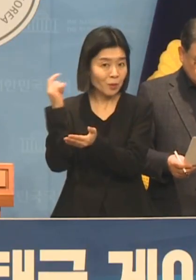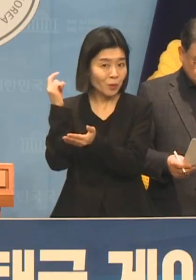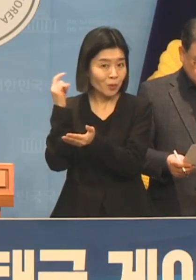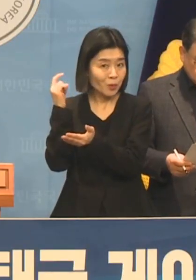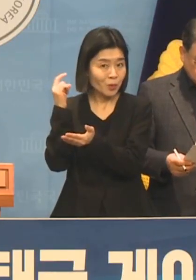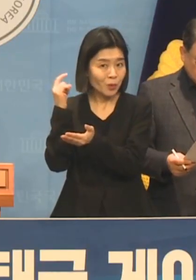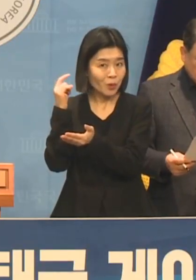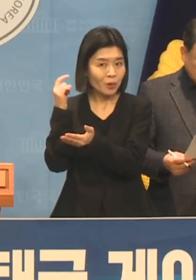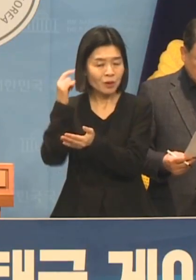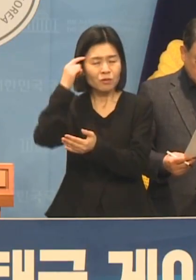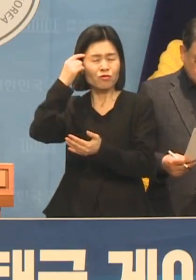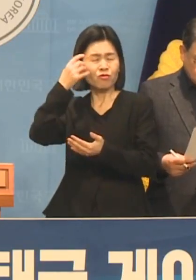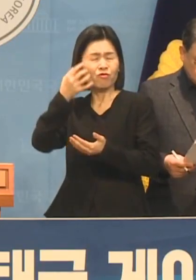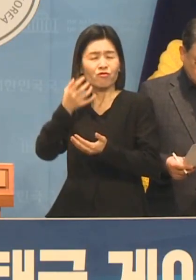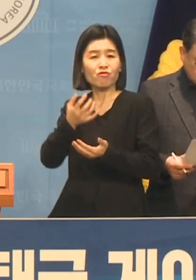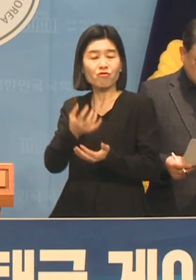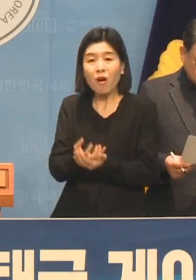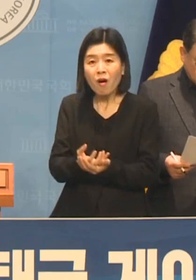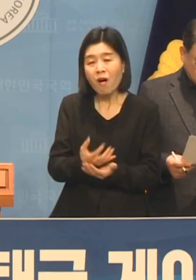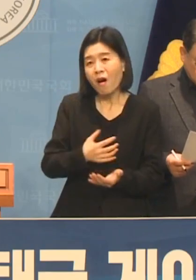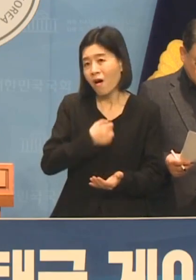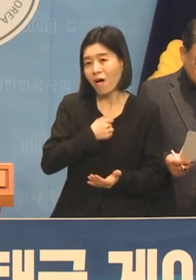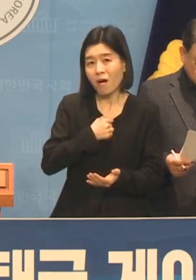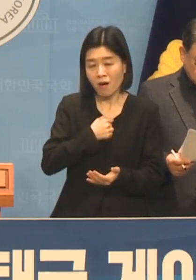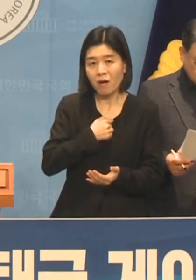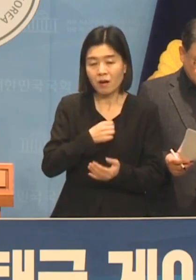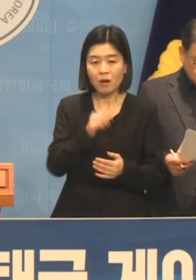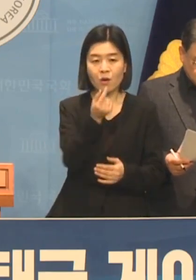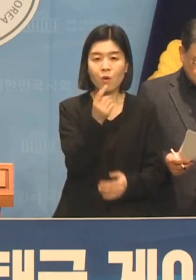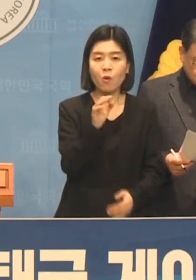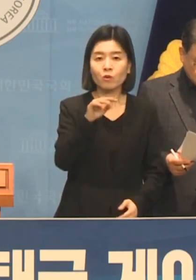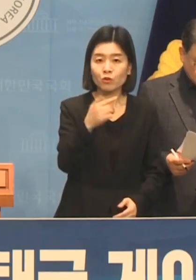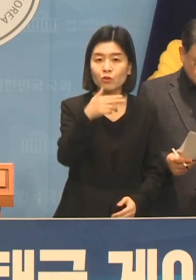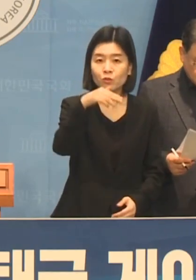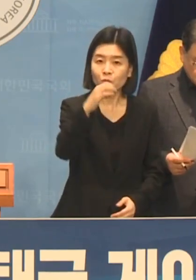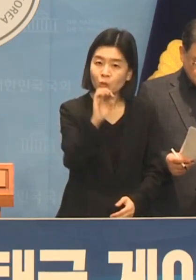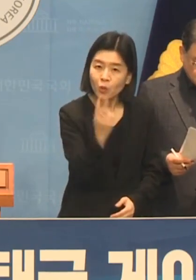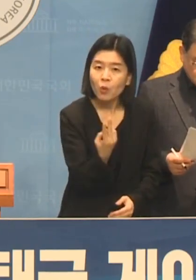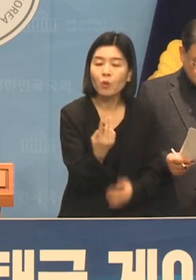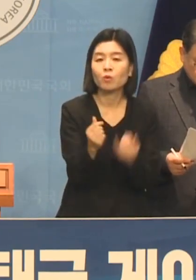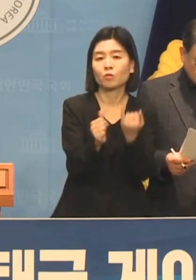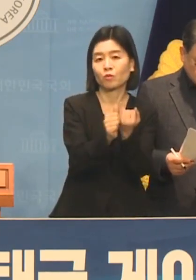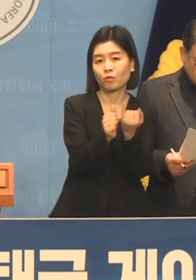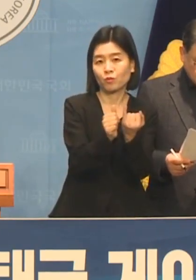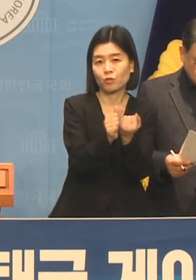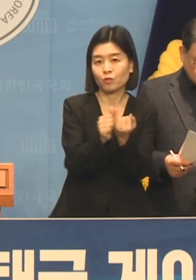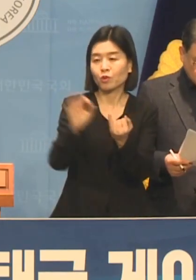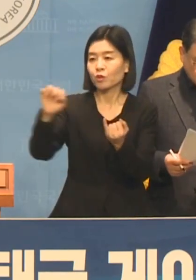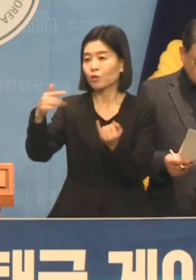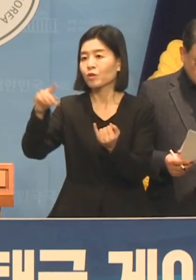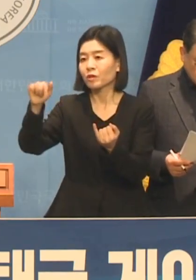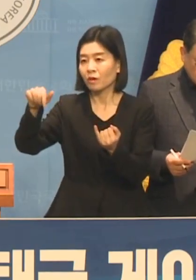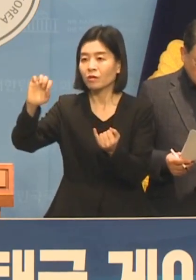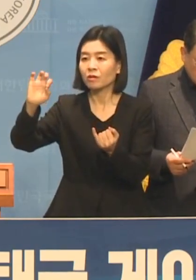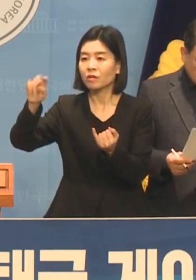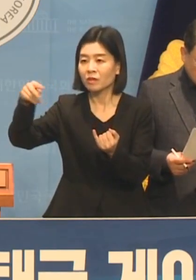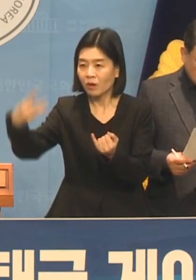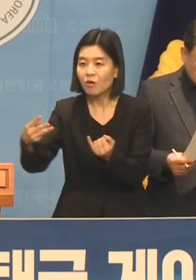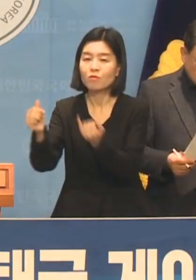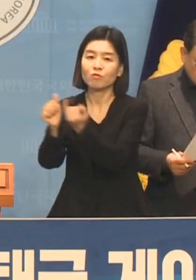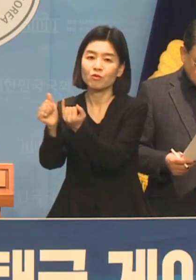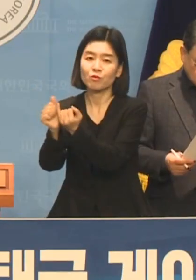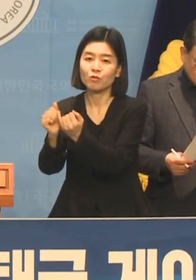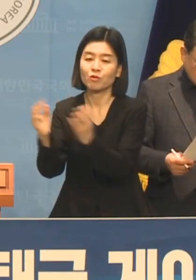육성 너무 충격적이지 않습니까? 홍준표 부부와 윤석열 부부가